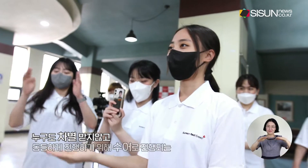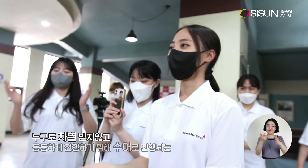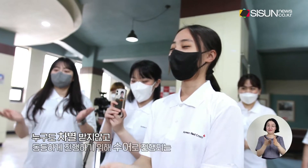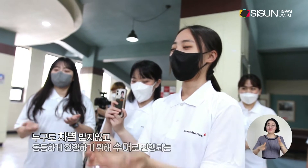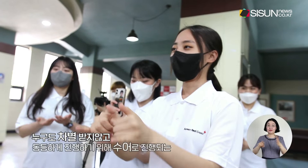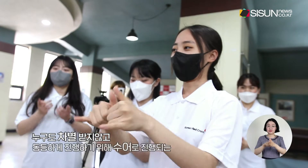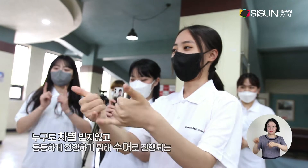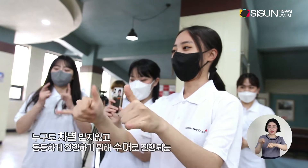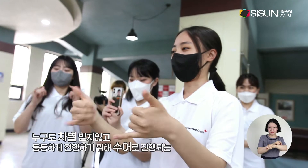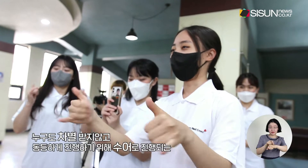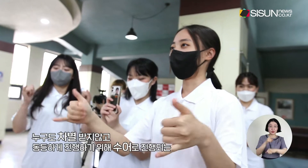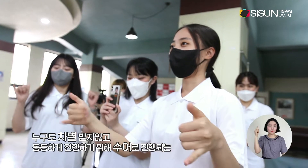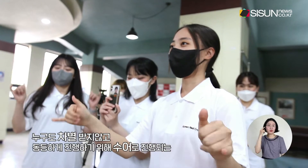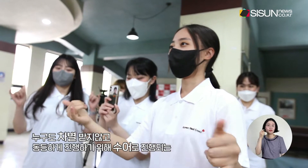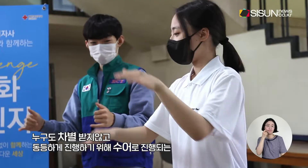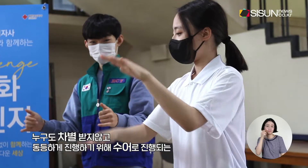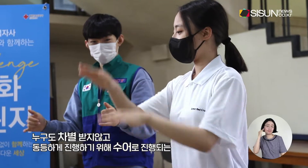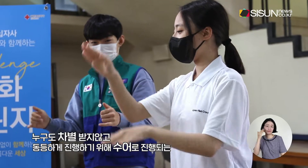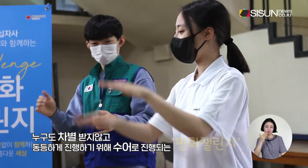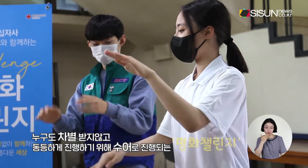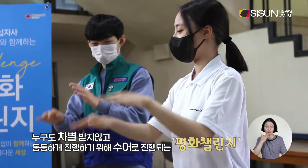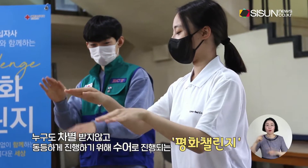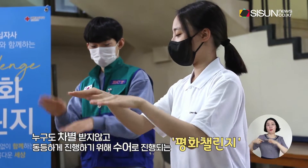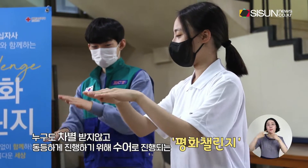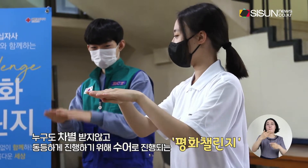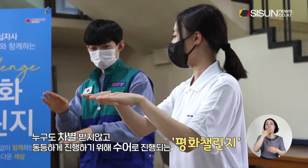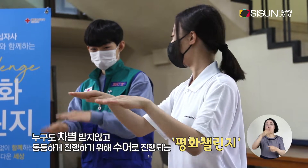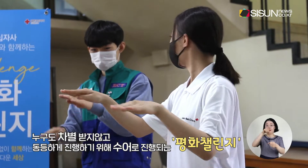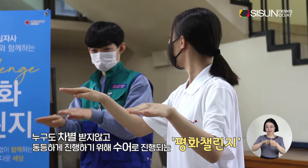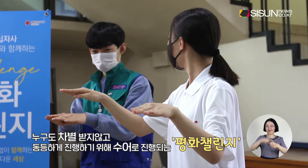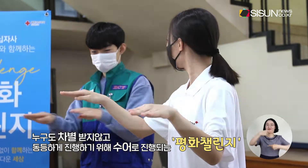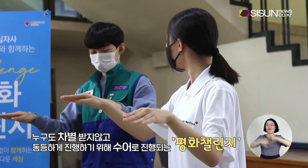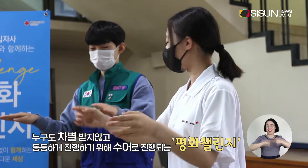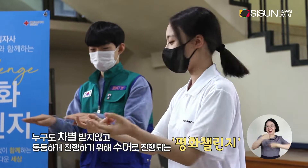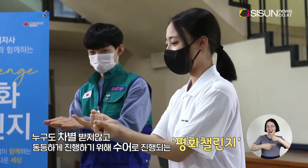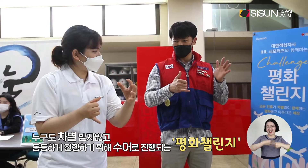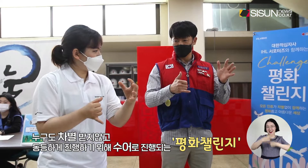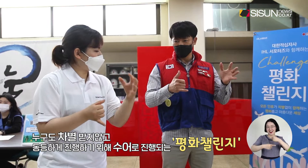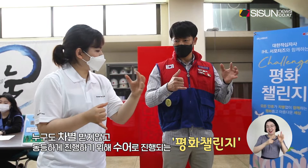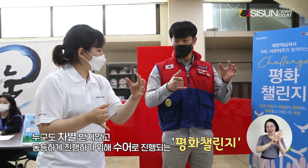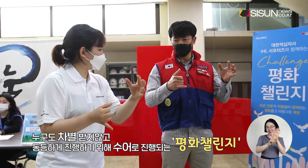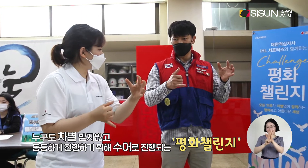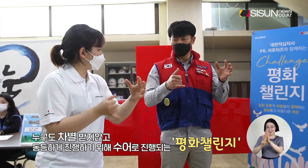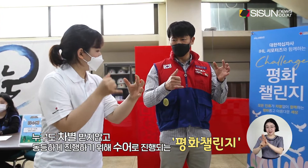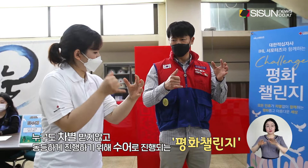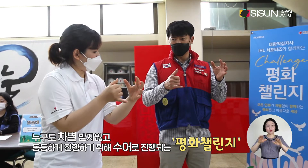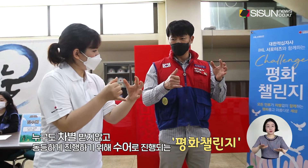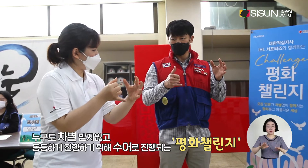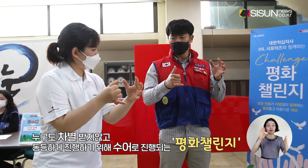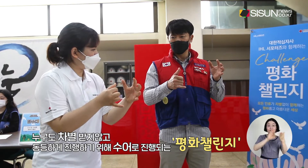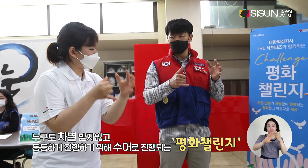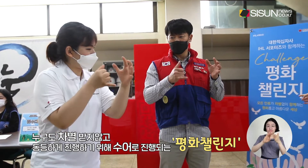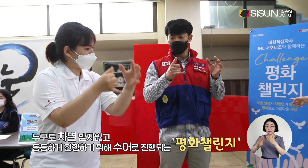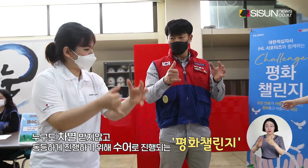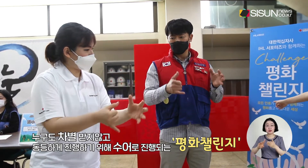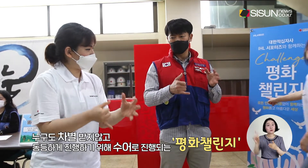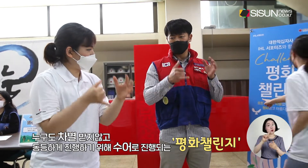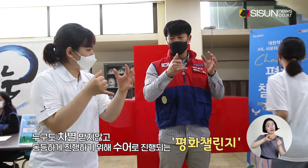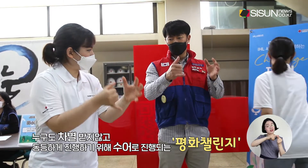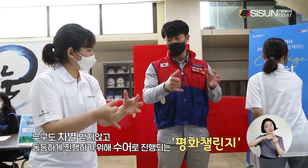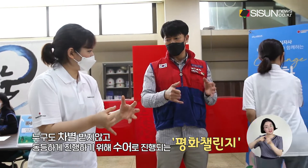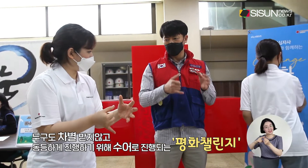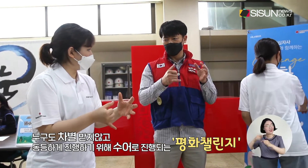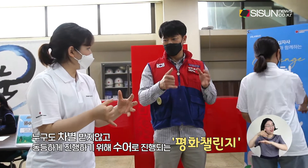동등하게 진행하기 위해 특히 소리가 들리지 않은 사람도 참여할 수 있도록 수어로 한다고 하는데요. 이번 챌린지는